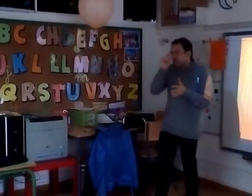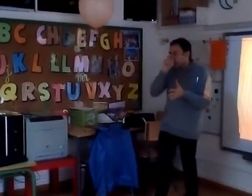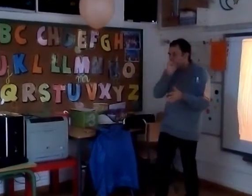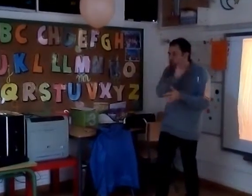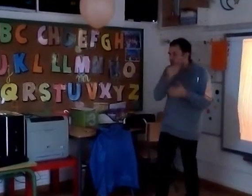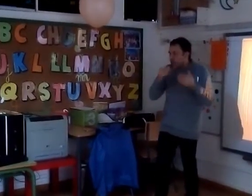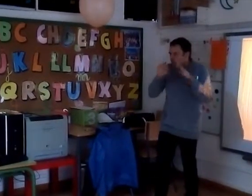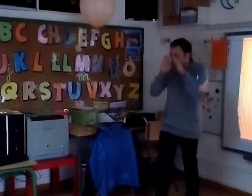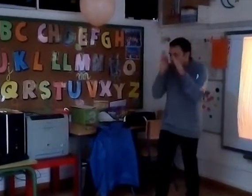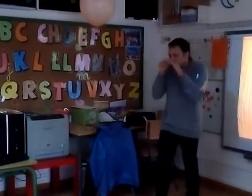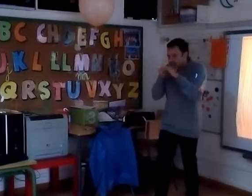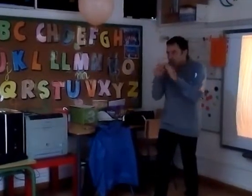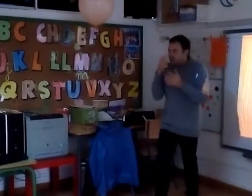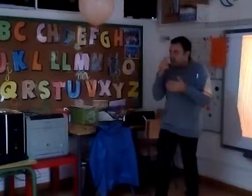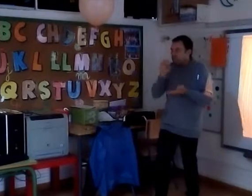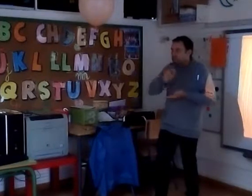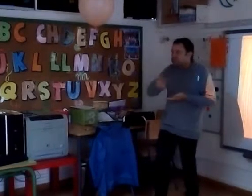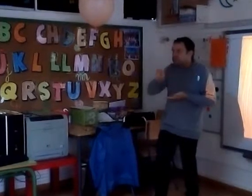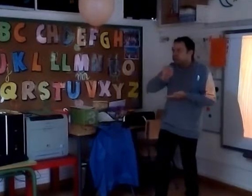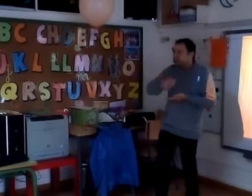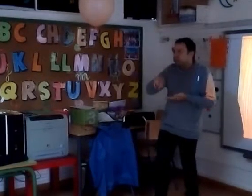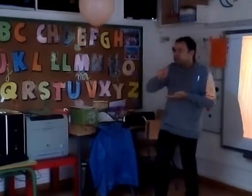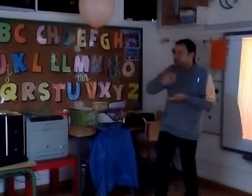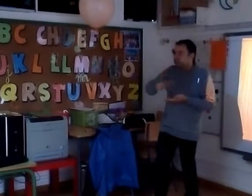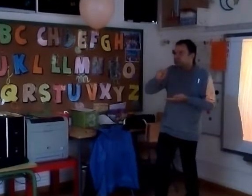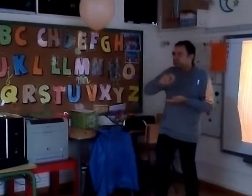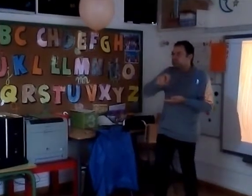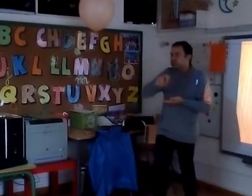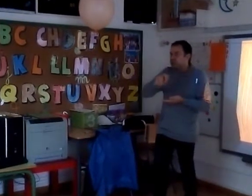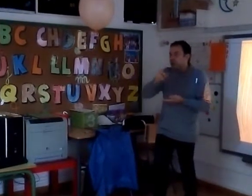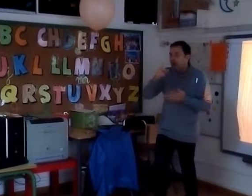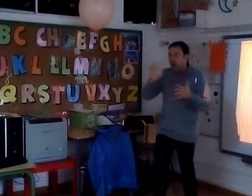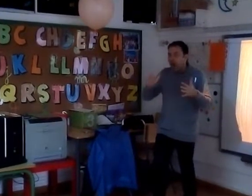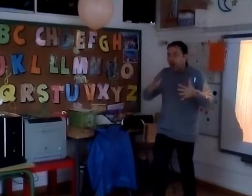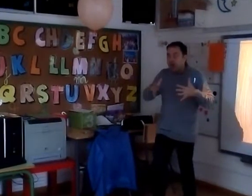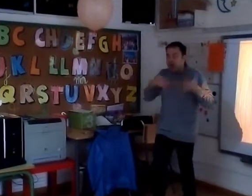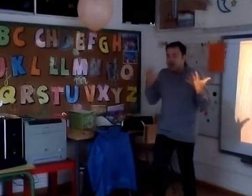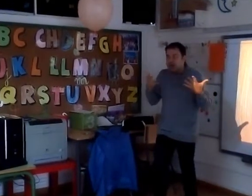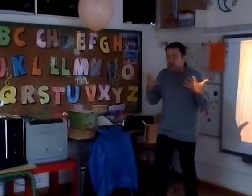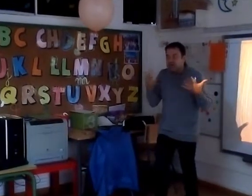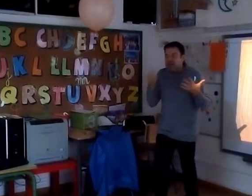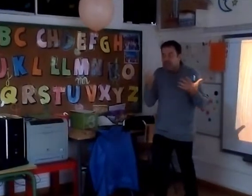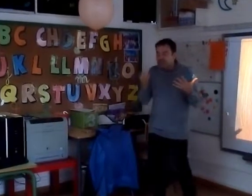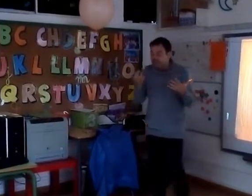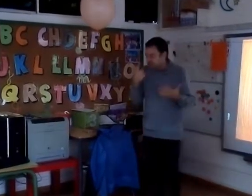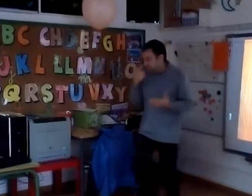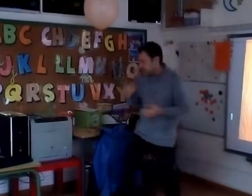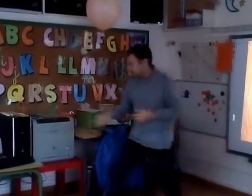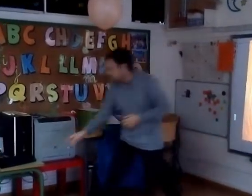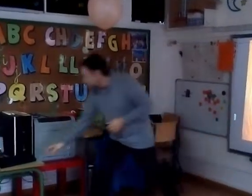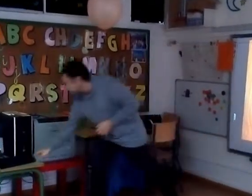camino, para recordando dónde estaba su cueva, caminó, hasta que justo de sorpresa